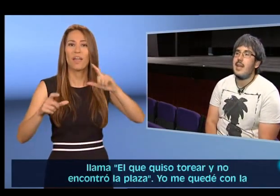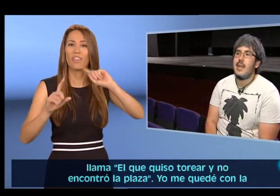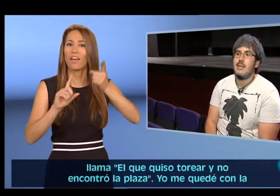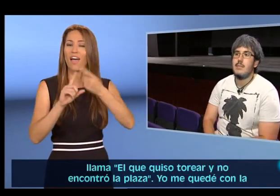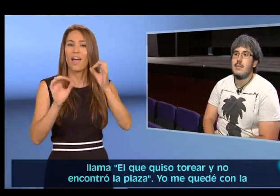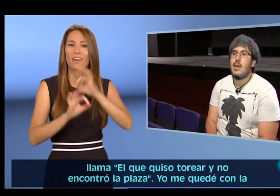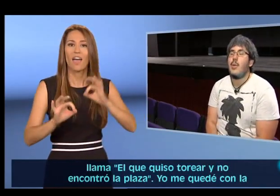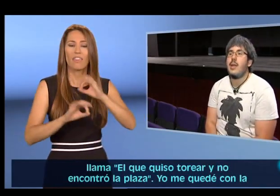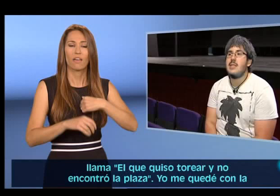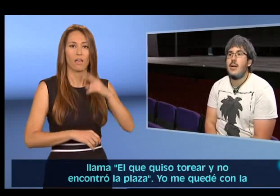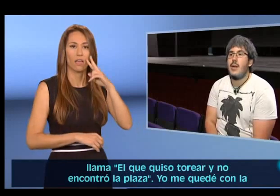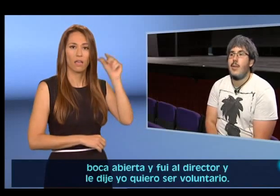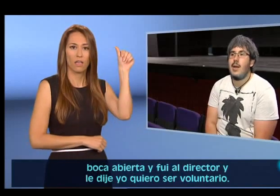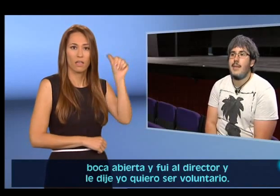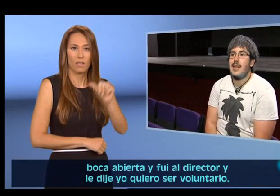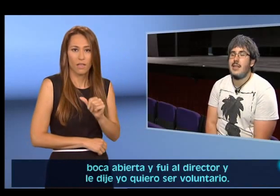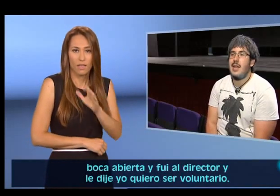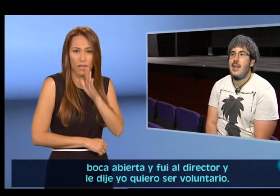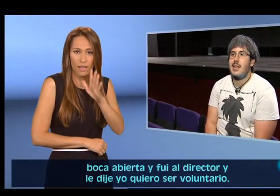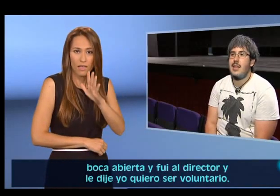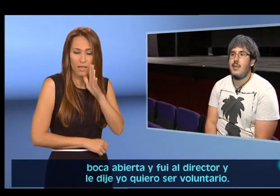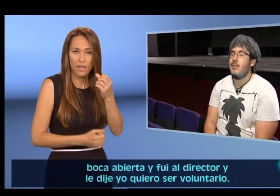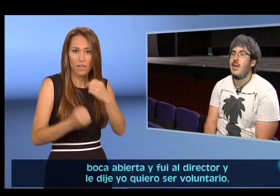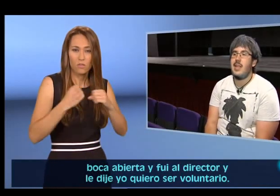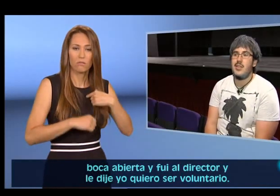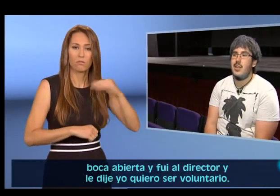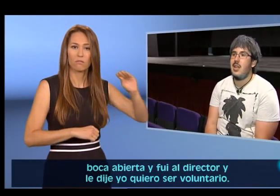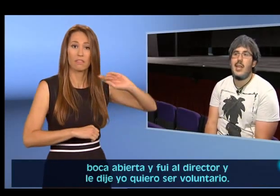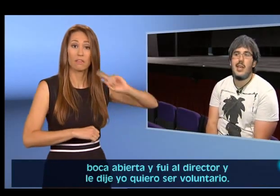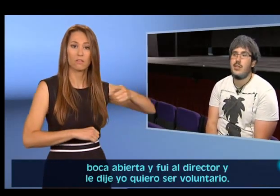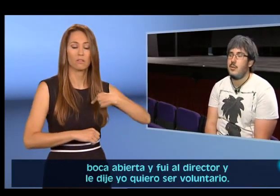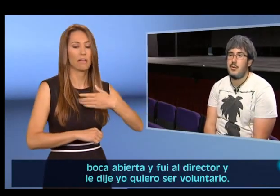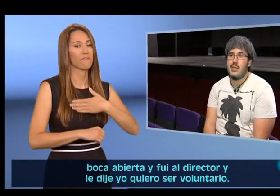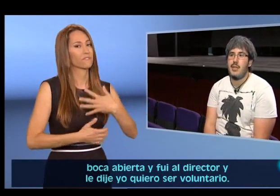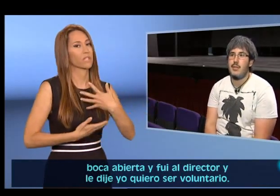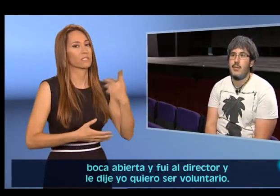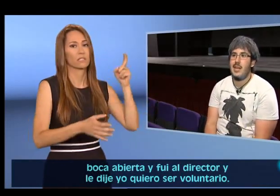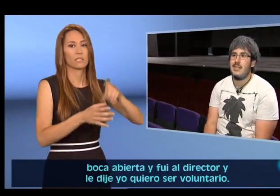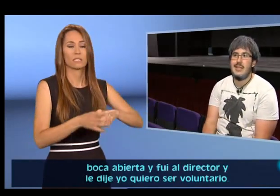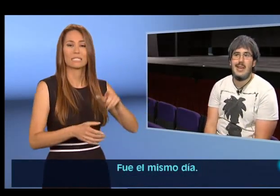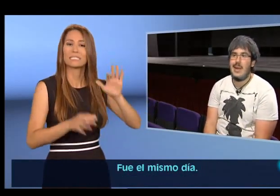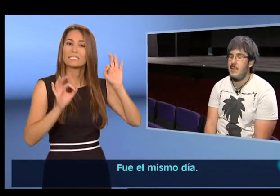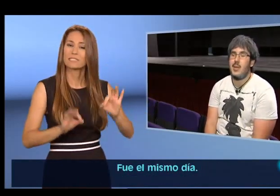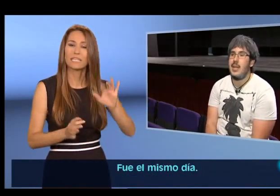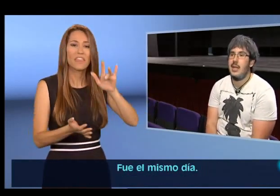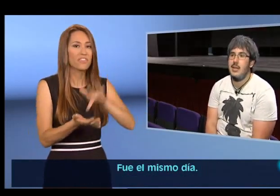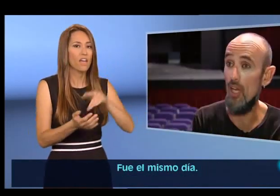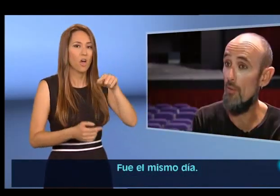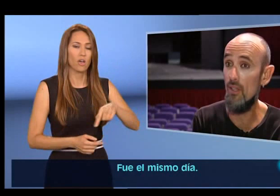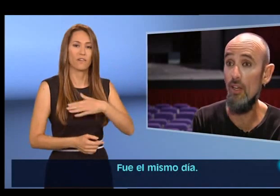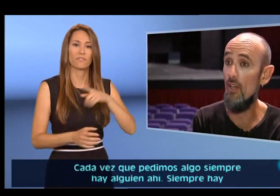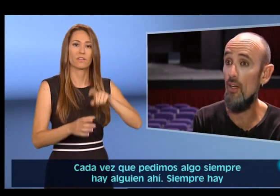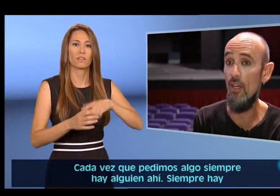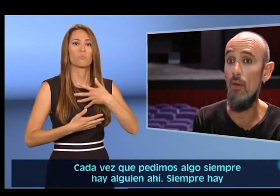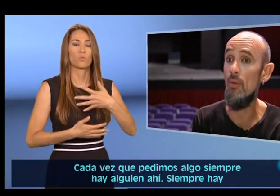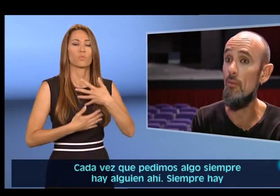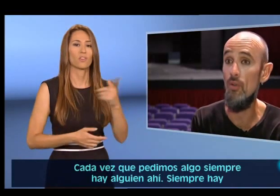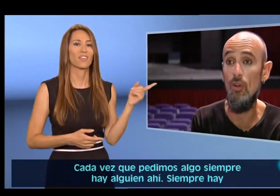quedé con la boca abierta y yo fui al director y le dije, quiero ser voluntario. Fue al mismo día. Cada vez que